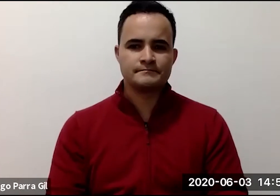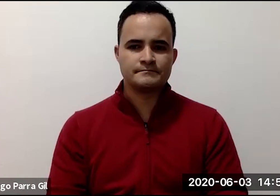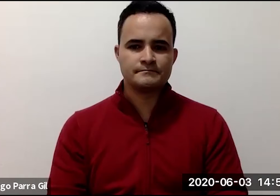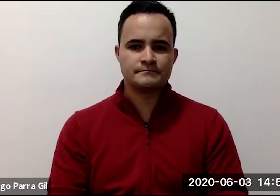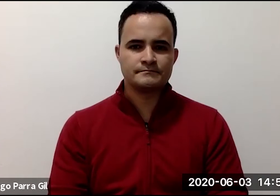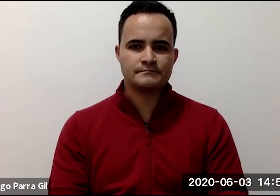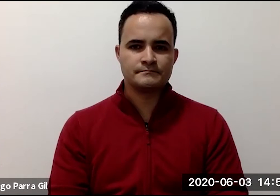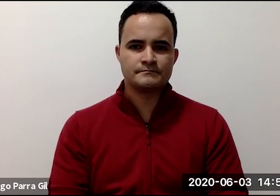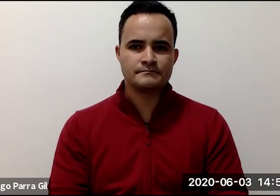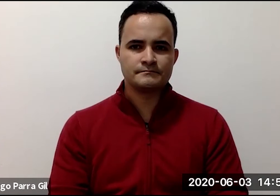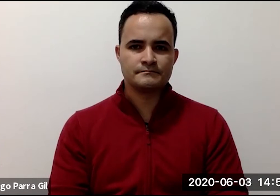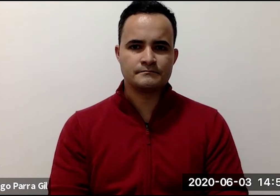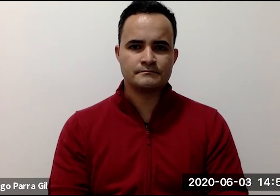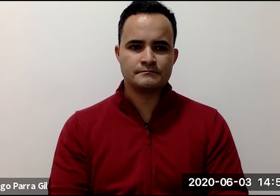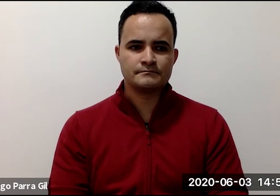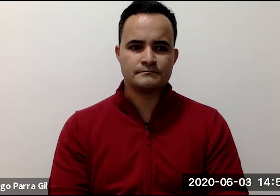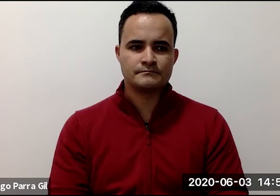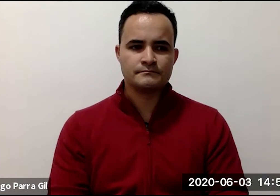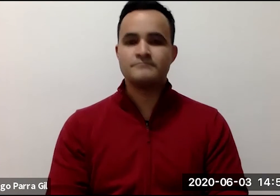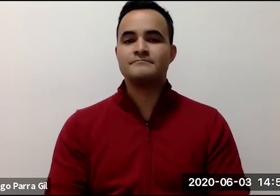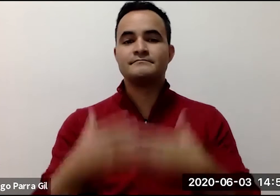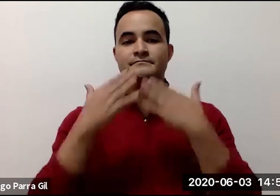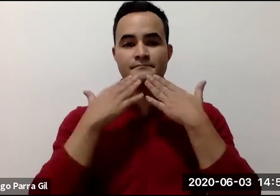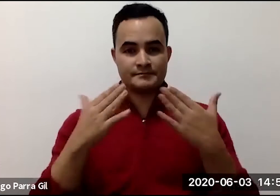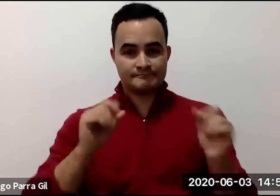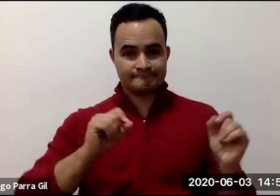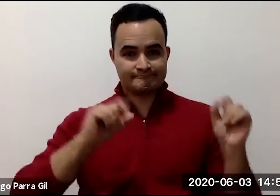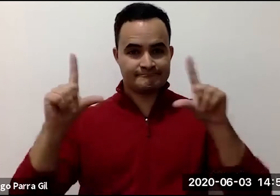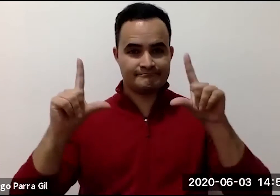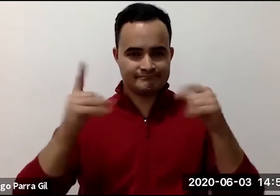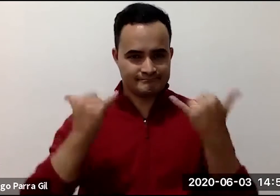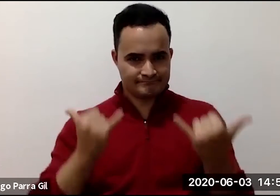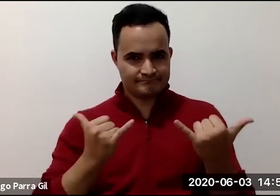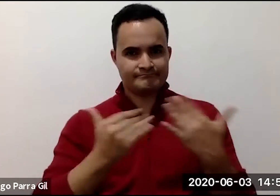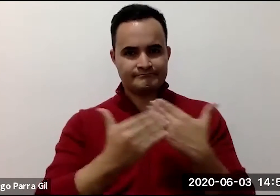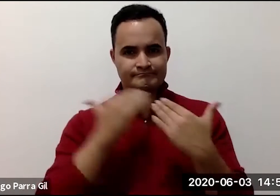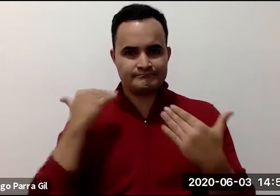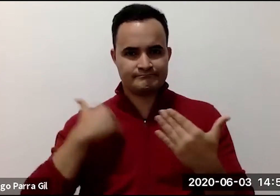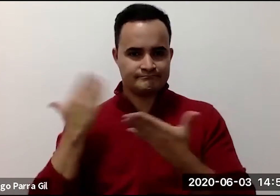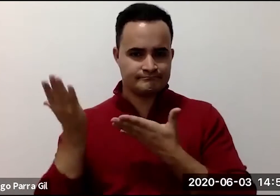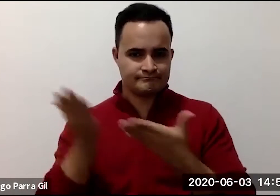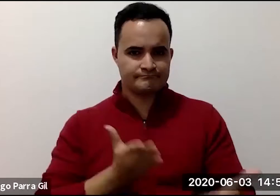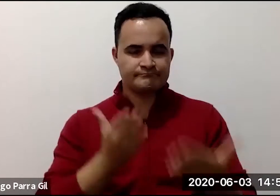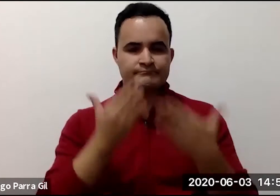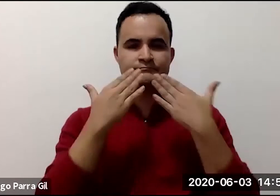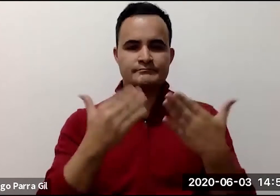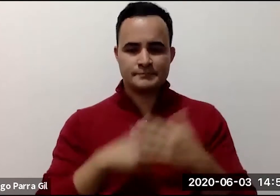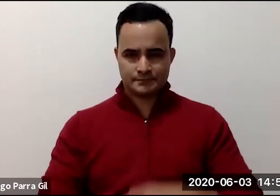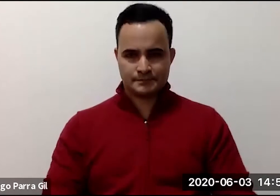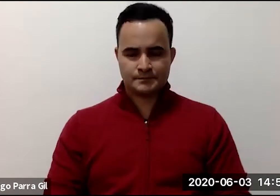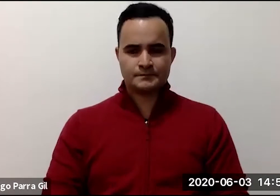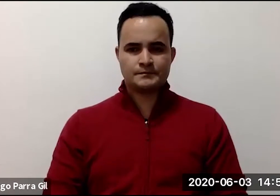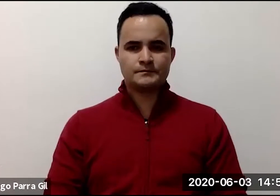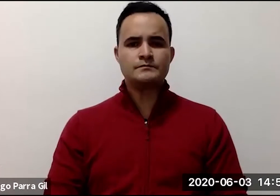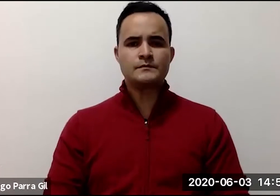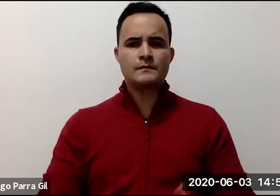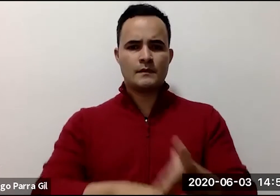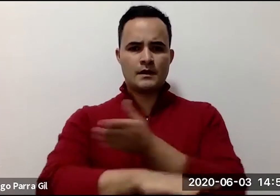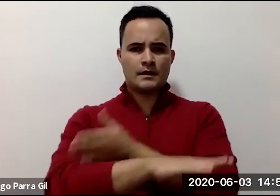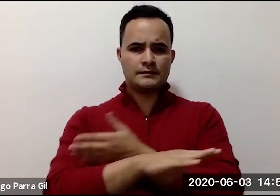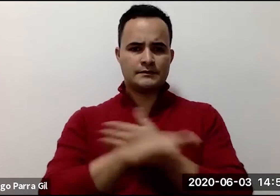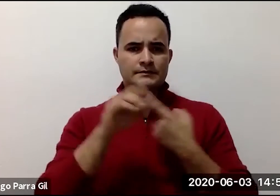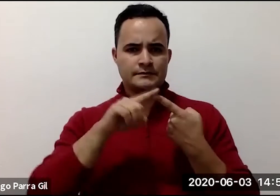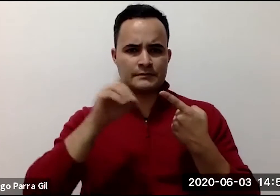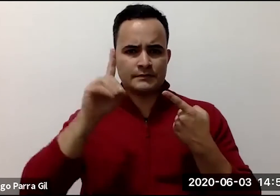Bueno, gracias por el espacio, por la invitación. Suscribo lo que comentaban Diana y